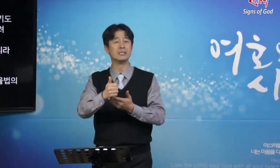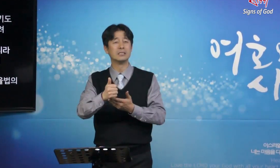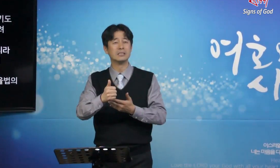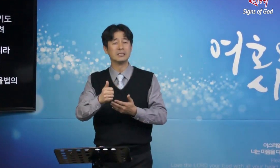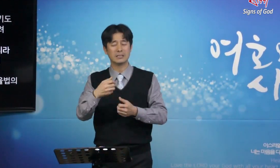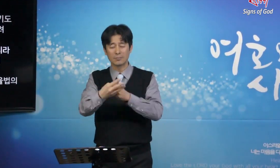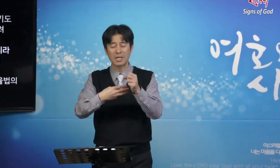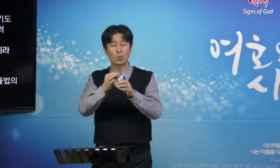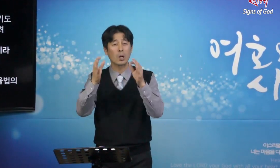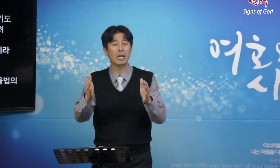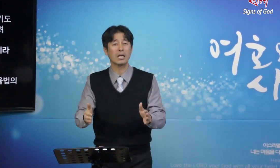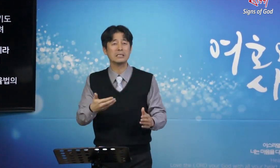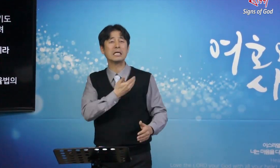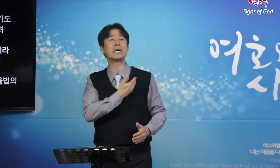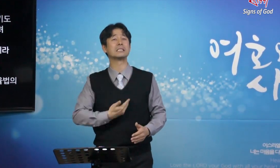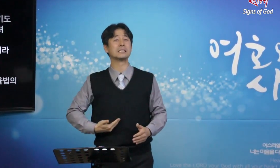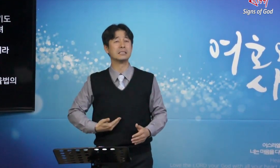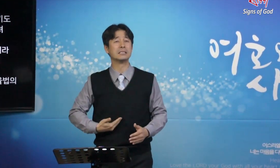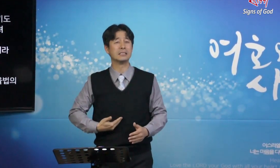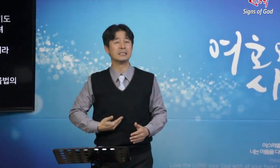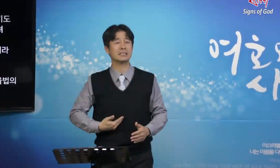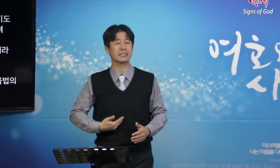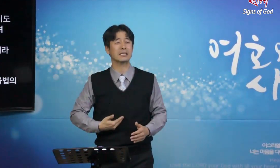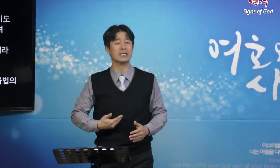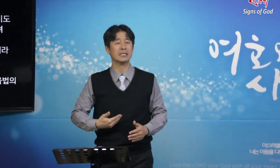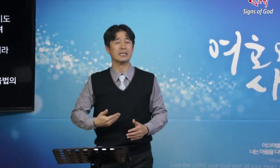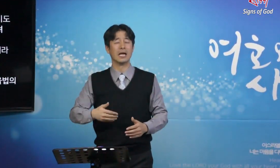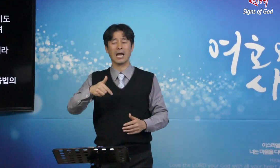부족합니다. 예수님께서 3년 동안 제자들에게